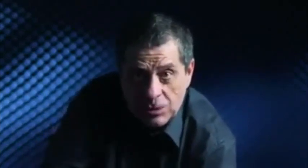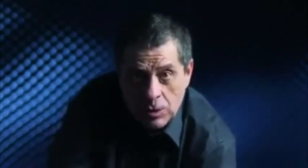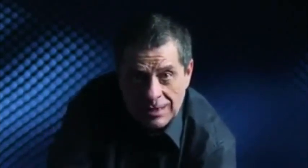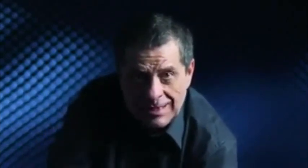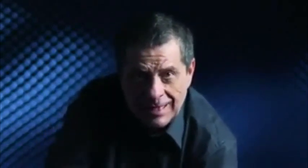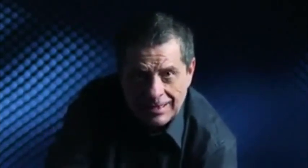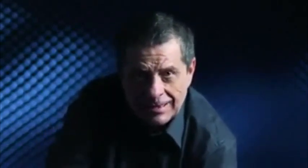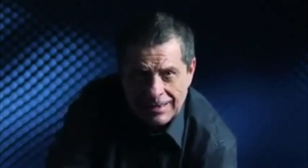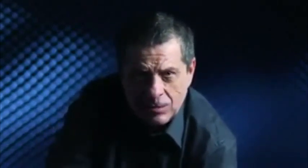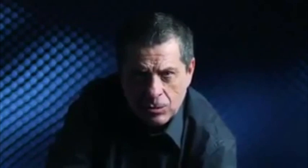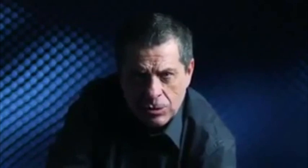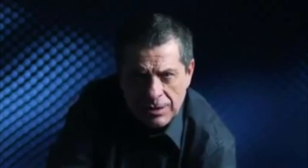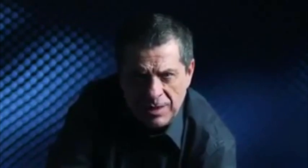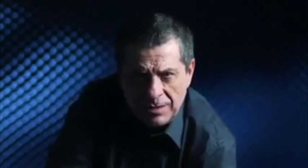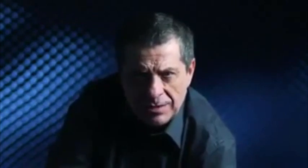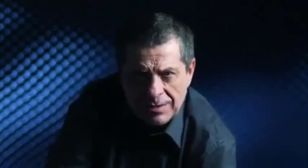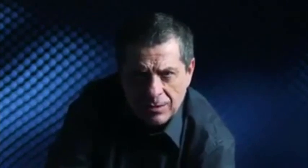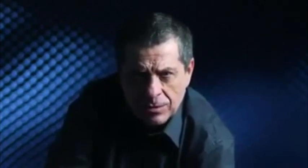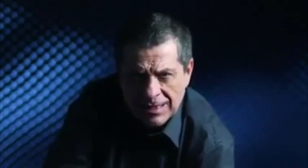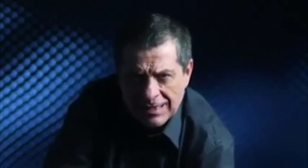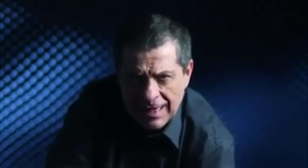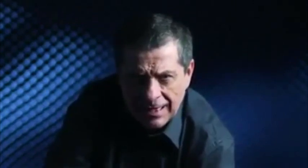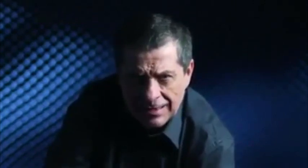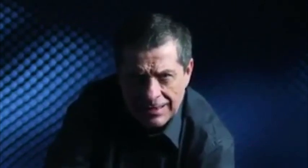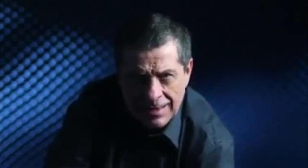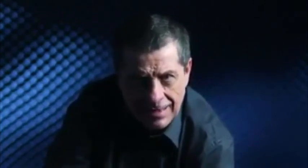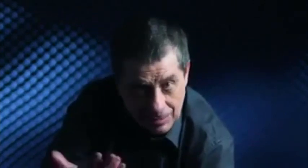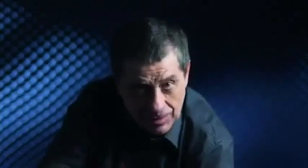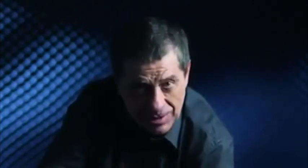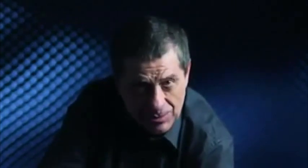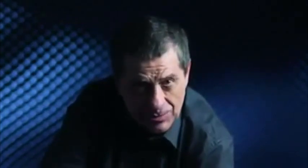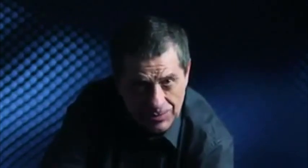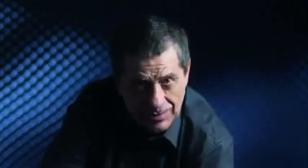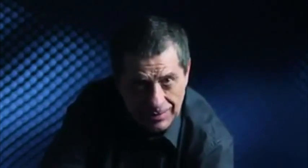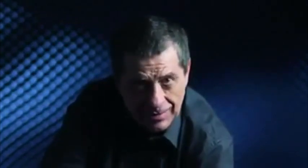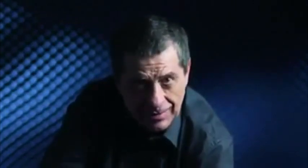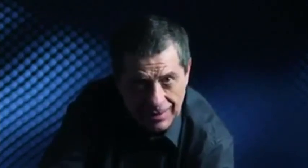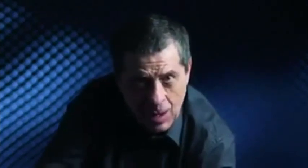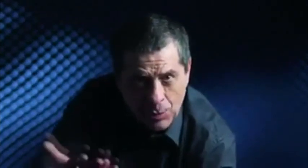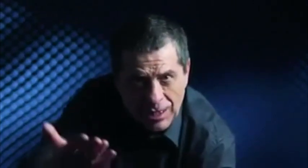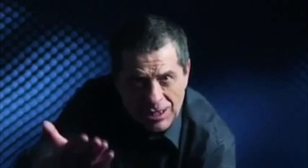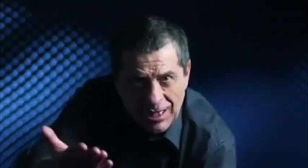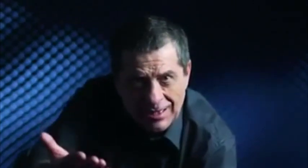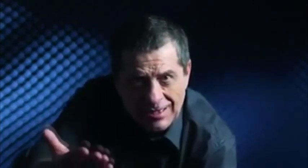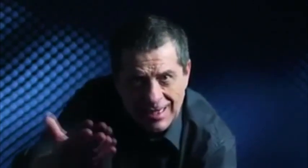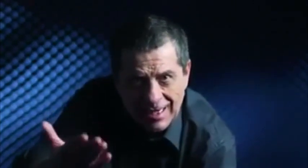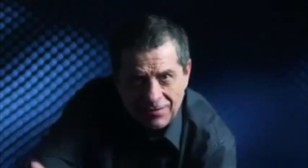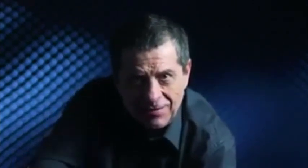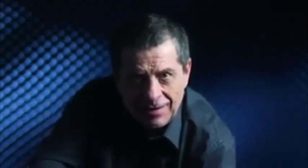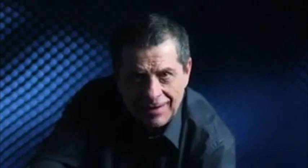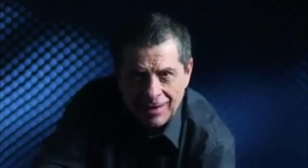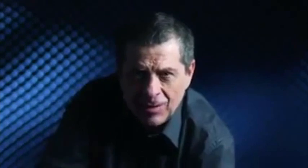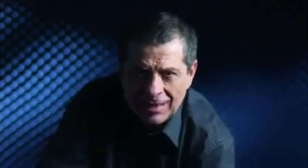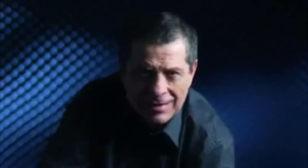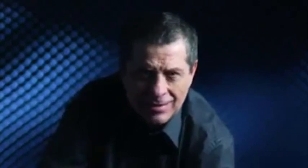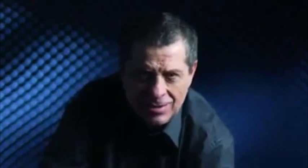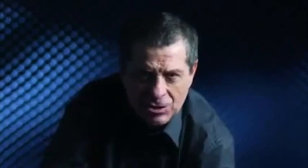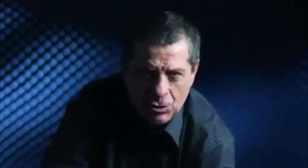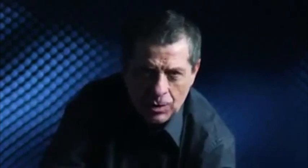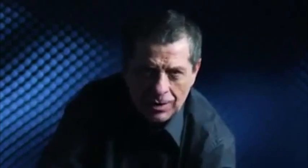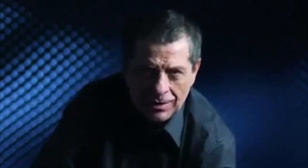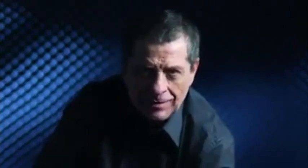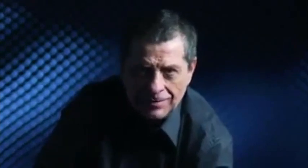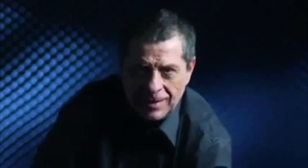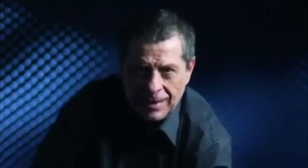procuram fazer escolhas certas dentro dos limites, dentro das regras, não é mesmo? Porque gerenciar a vida é uma questão